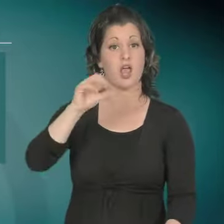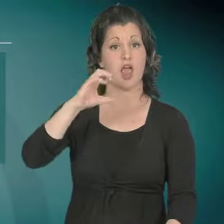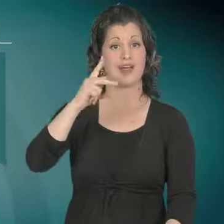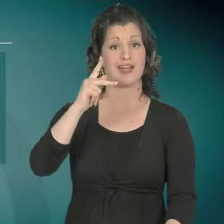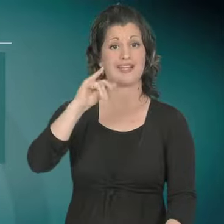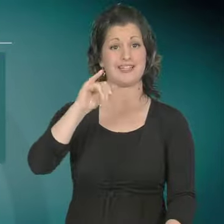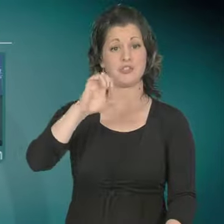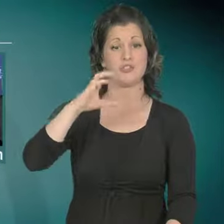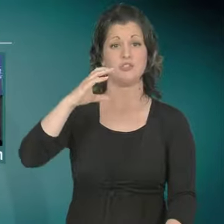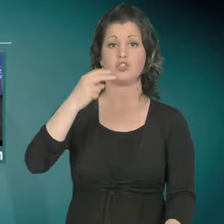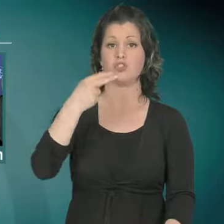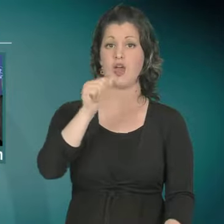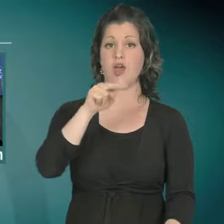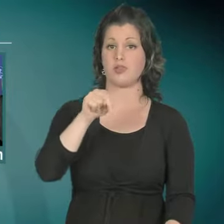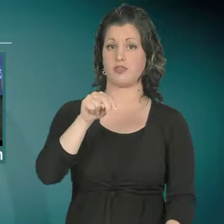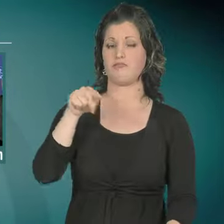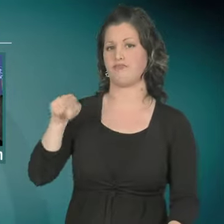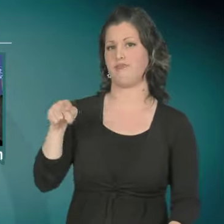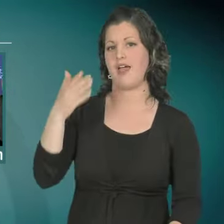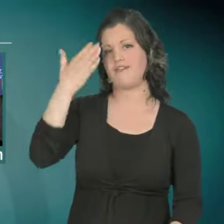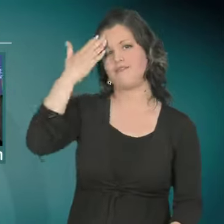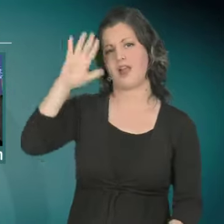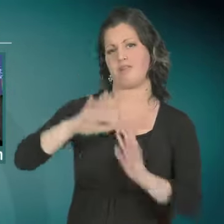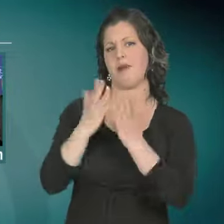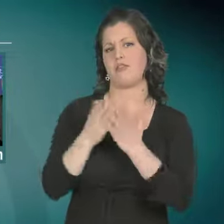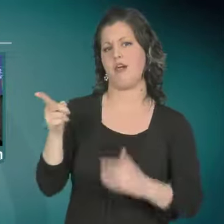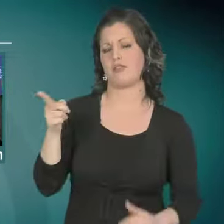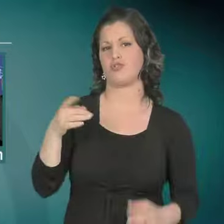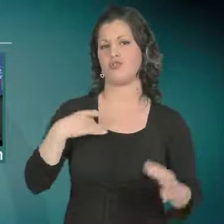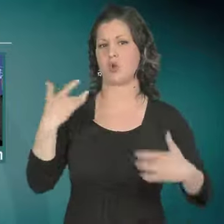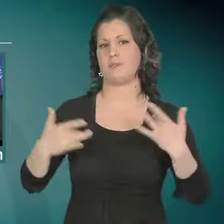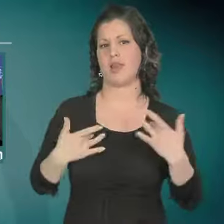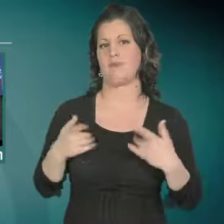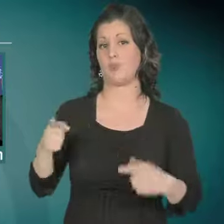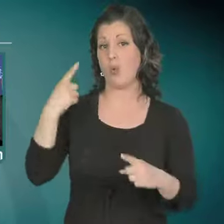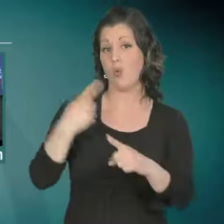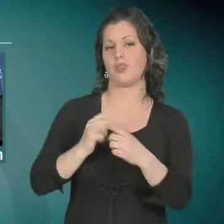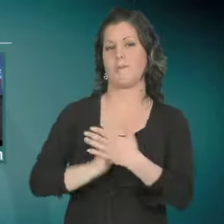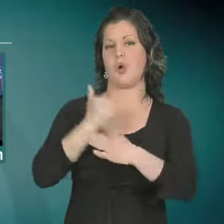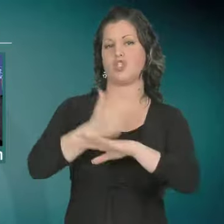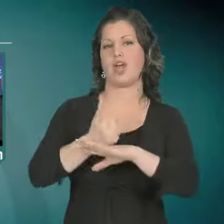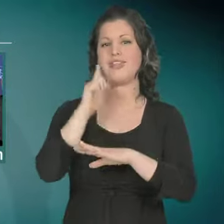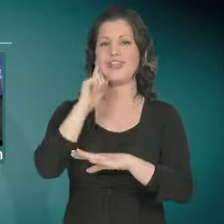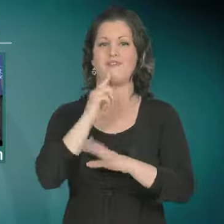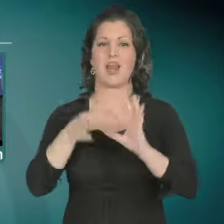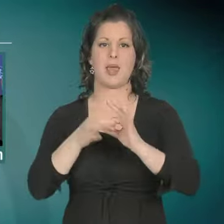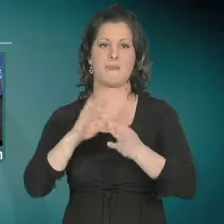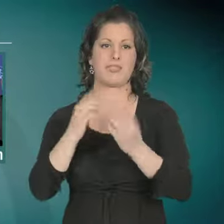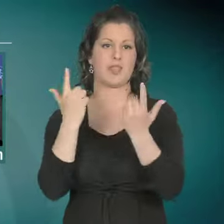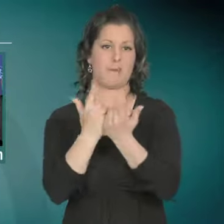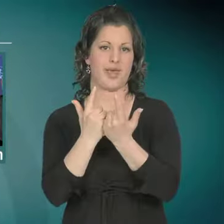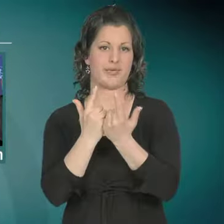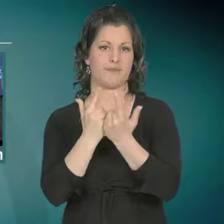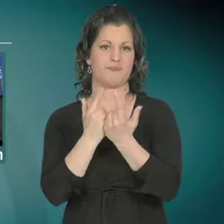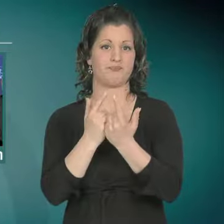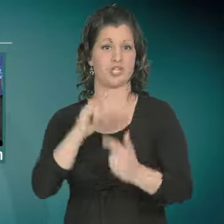Jackie Chan ist ein weltbekannter Schauspieler und Botschafter von den Deaflympics in Taipei. Jackie Chan